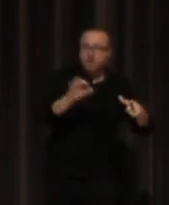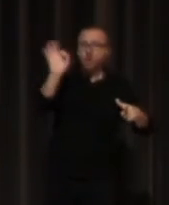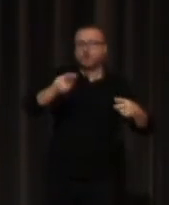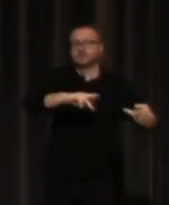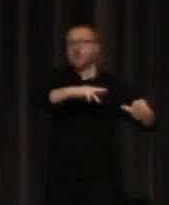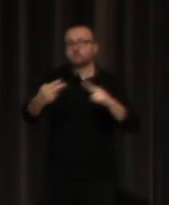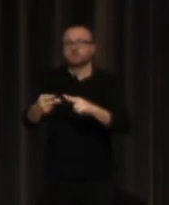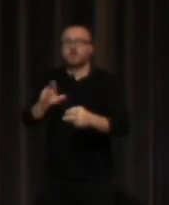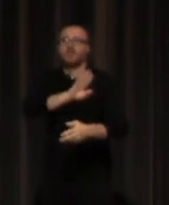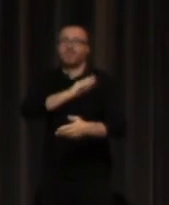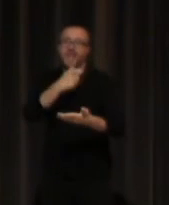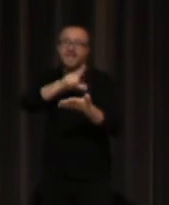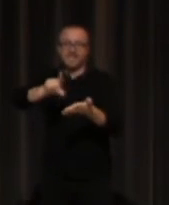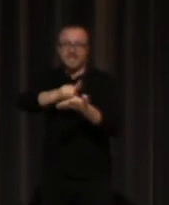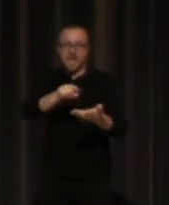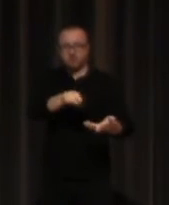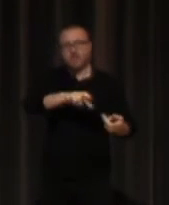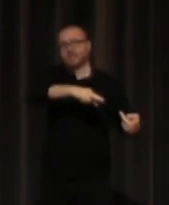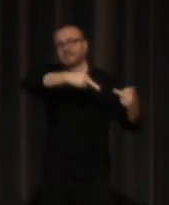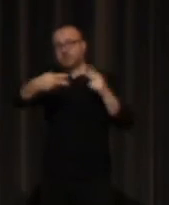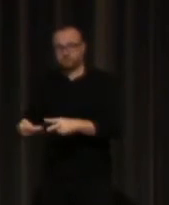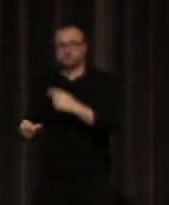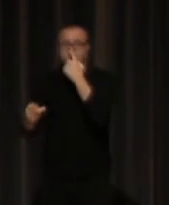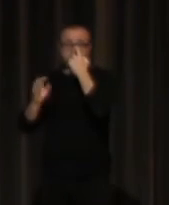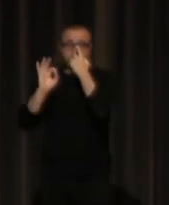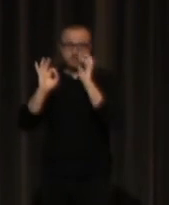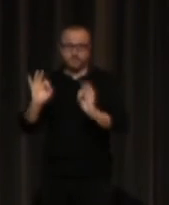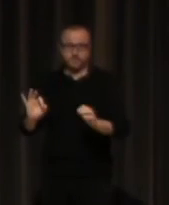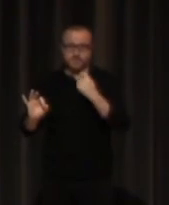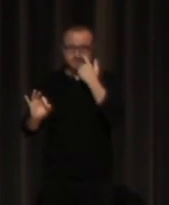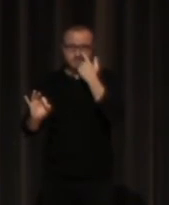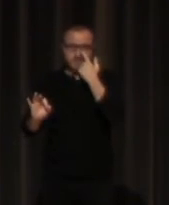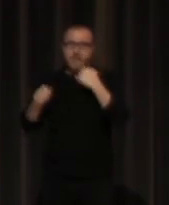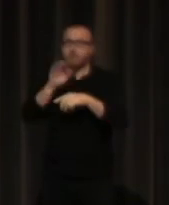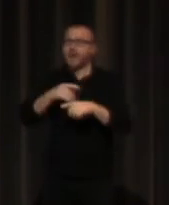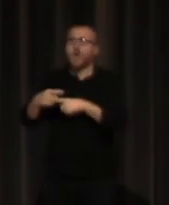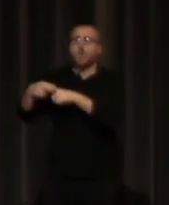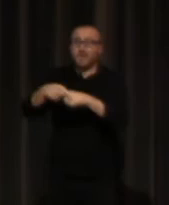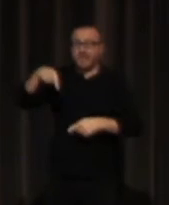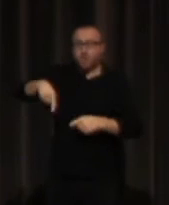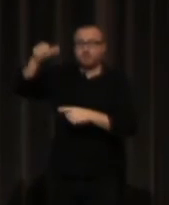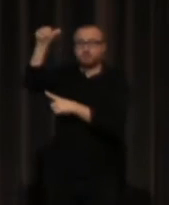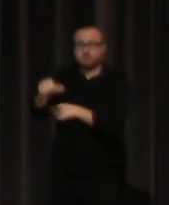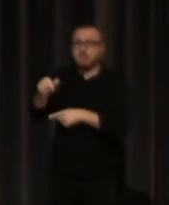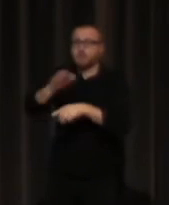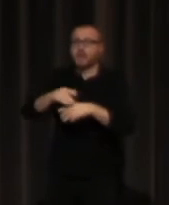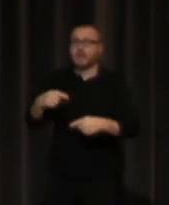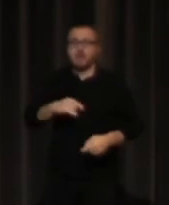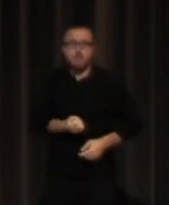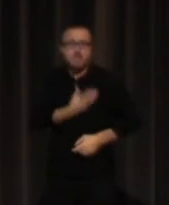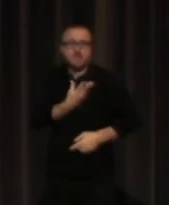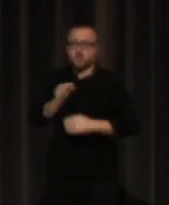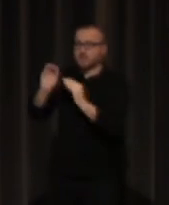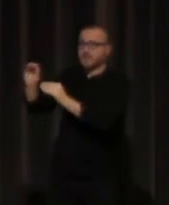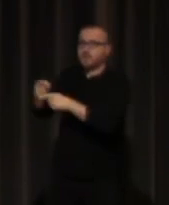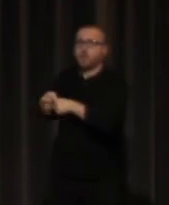ve, sobretot com a traductora literària, per compartir amb vosaltres aquesta seva passió.